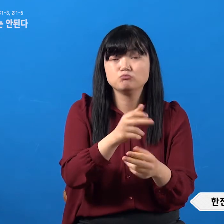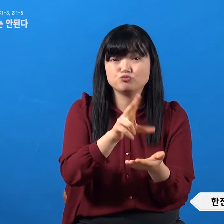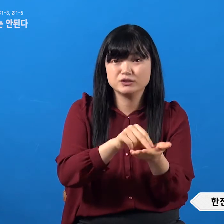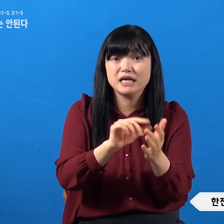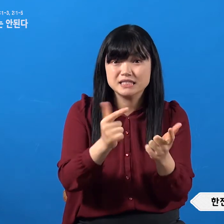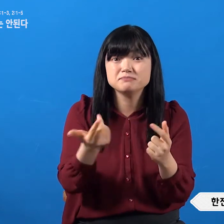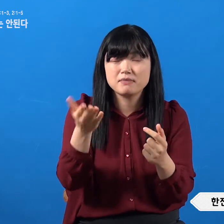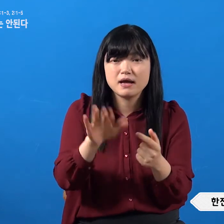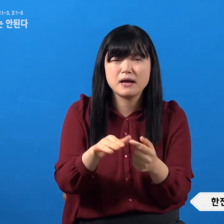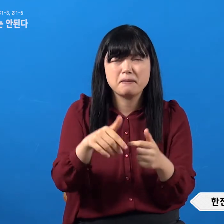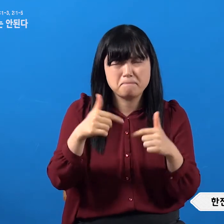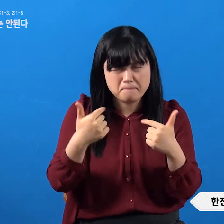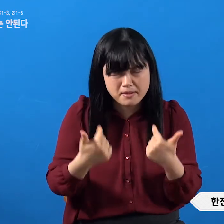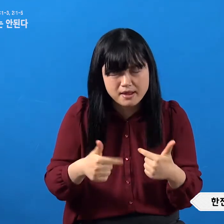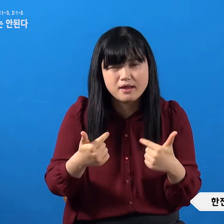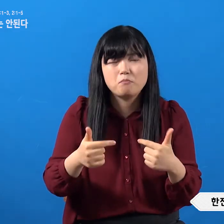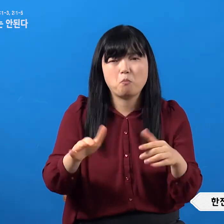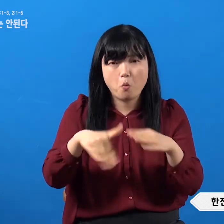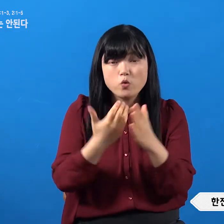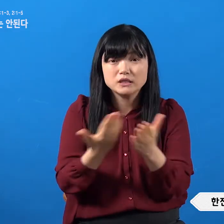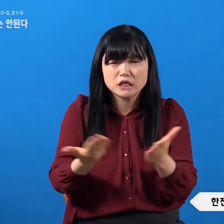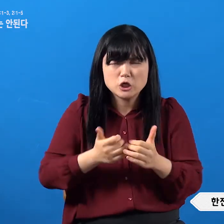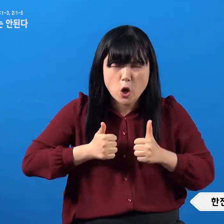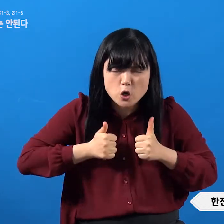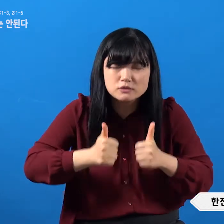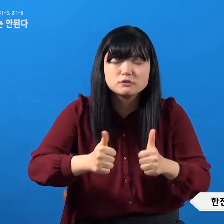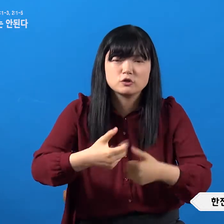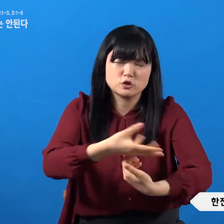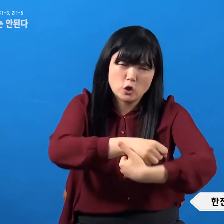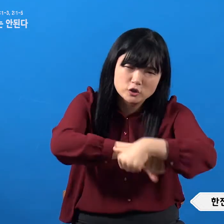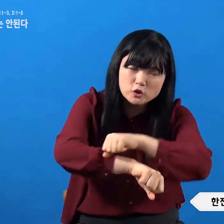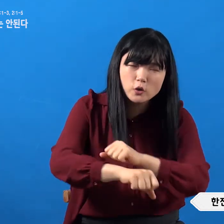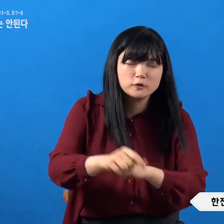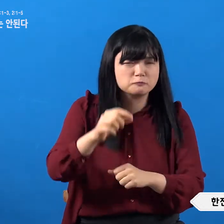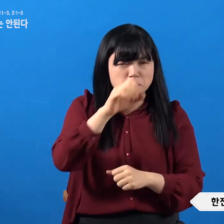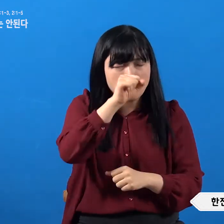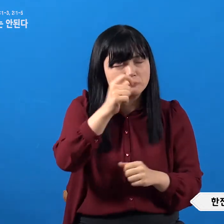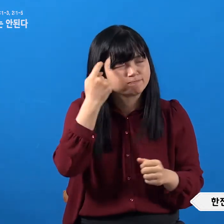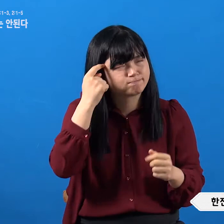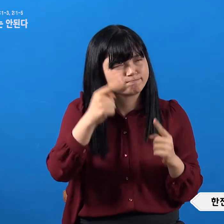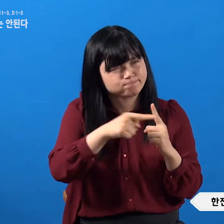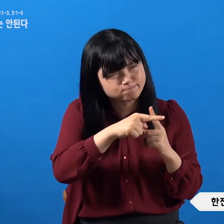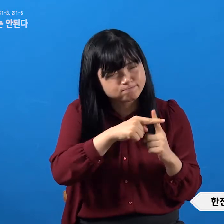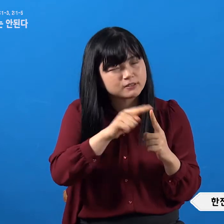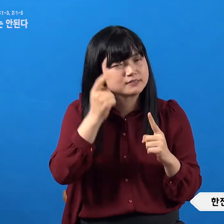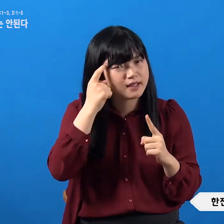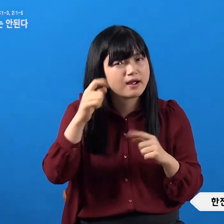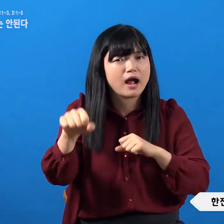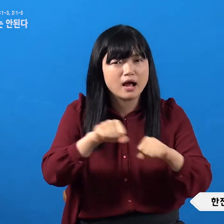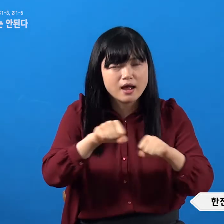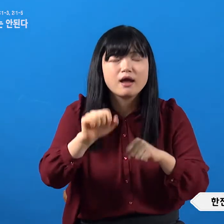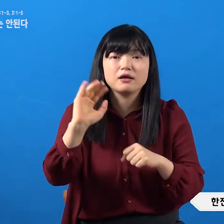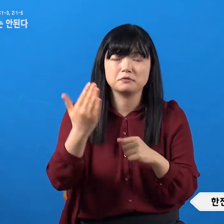몰라도 하여튼 매사에 좀 열심히 있고 적극적이고 긍정적이고 그렇게 할 수 있어야